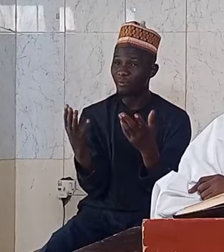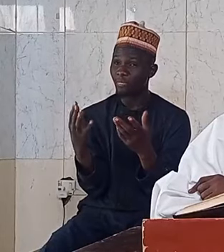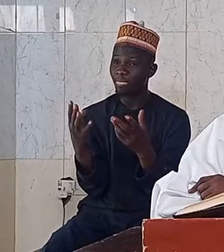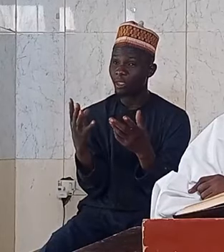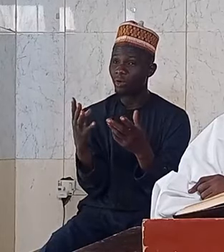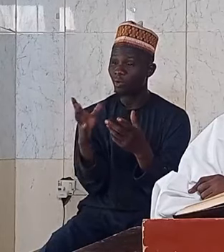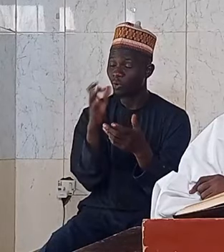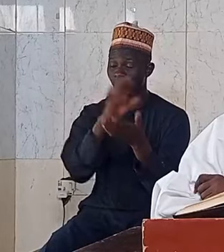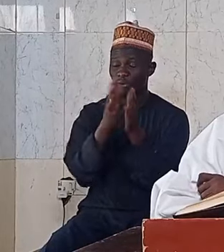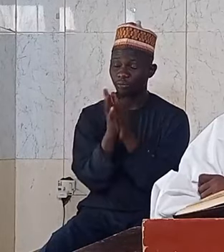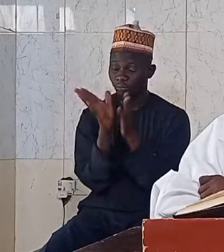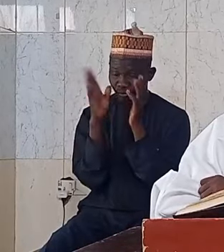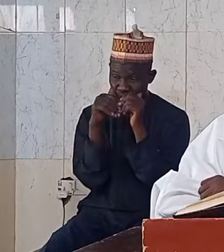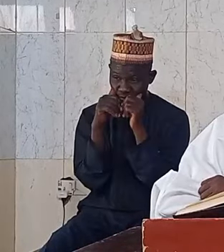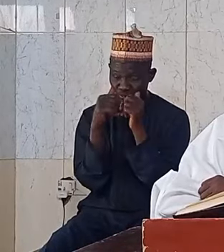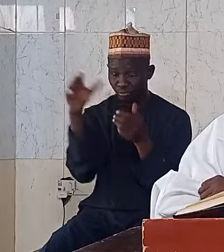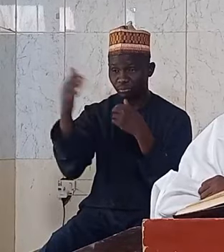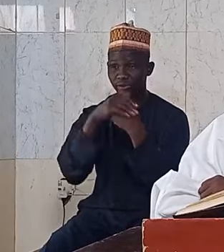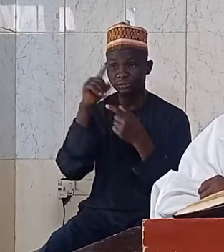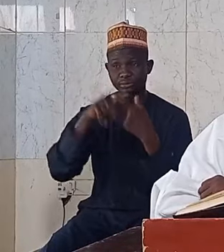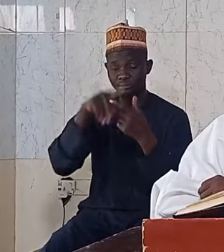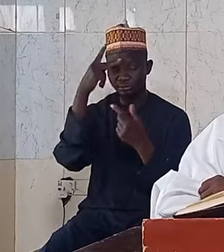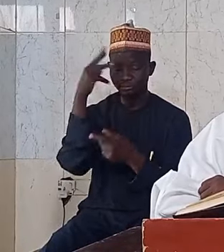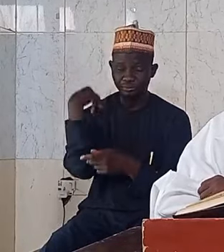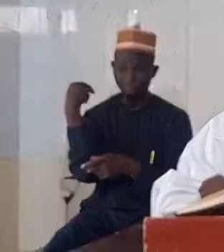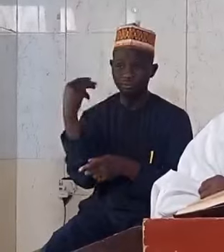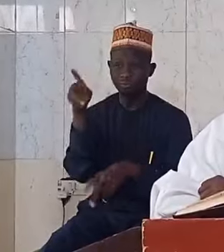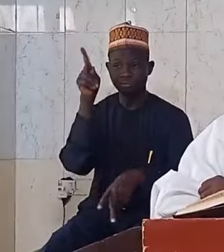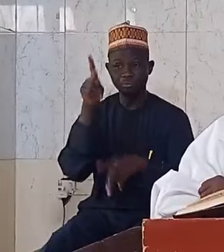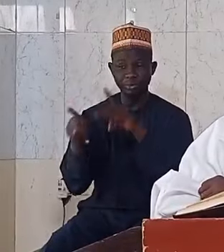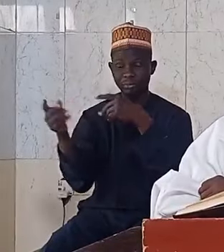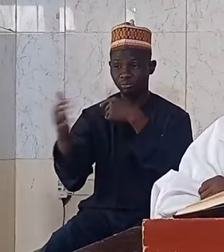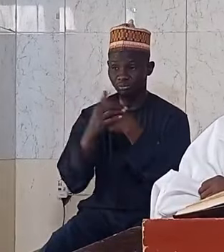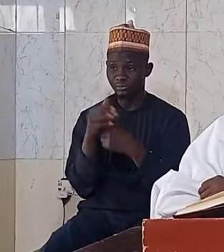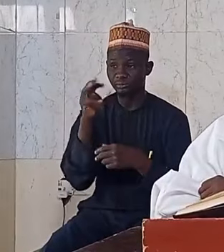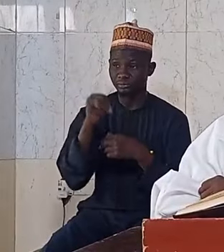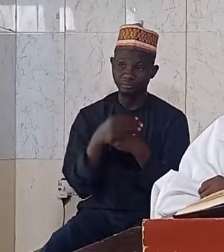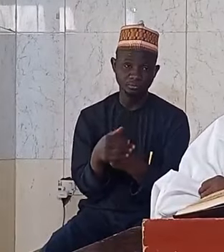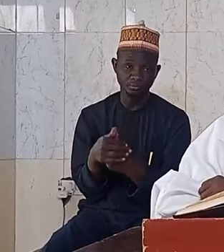ya tuba ya koma gurin manzon Allah sallallahu alaihi wasallam to za a dawo da shi